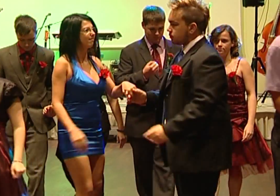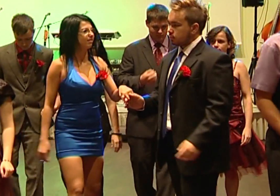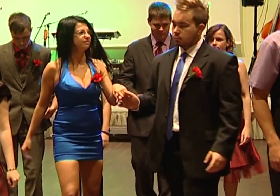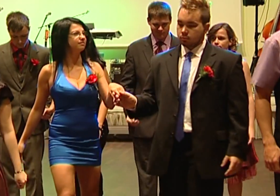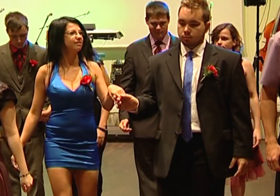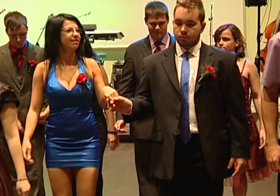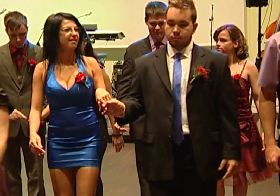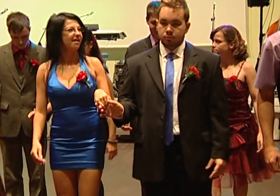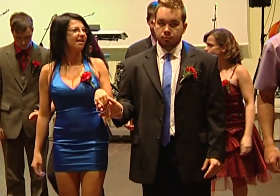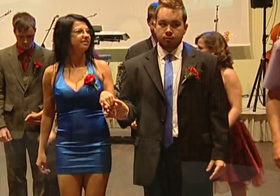Plesalke okrog.